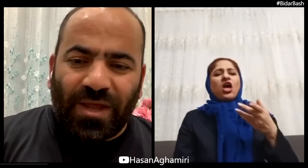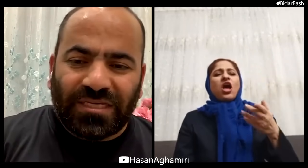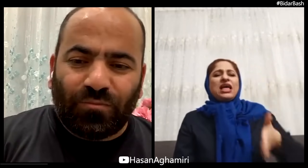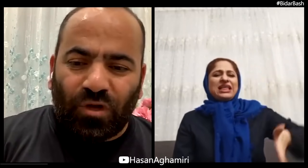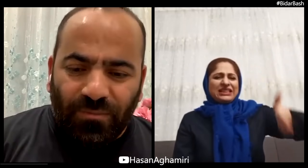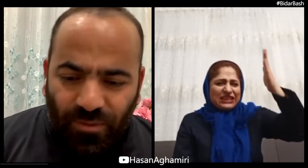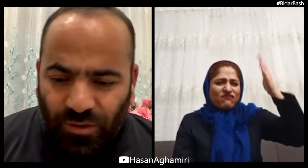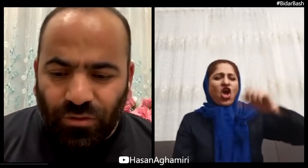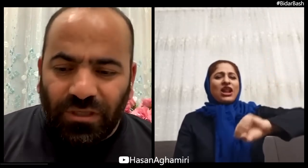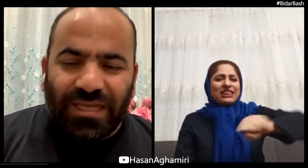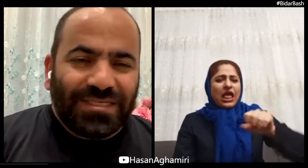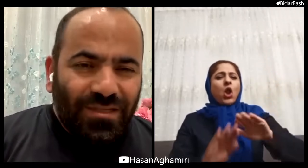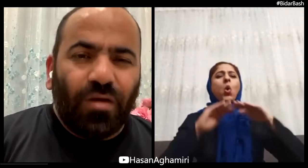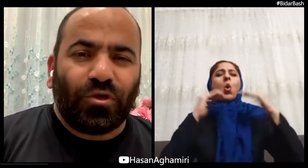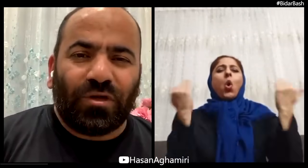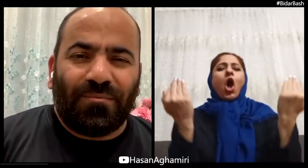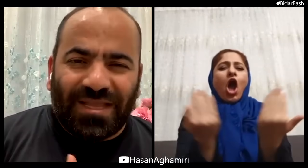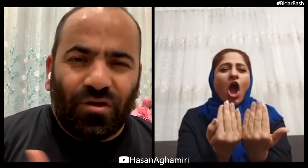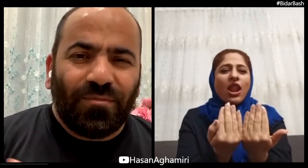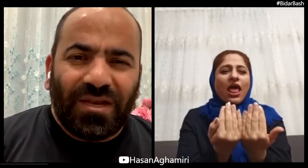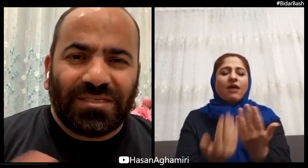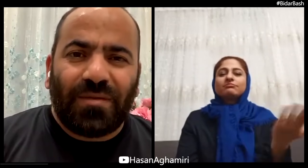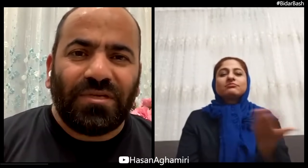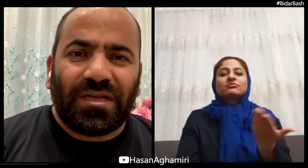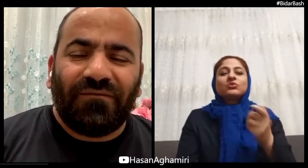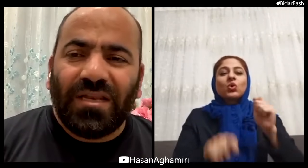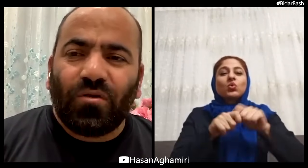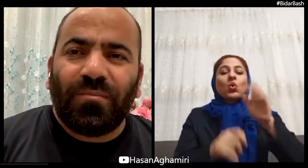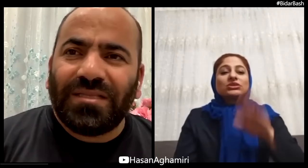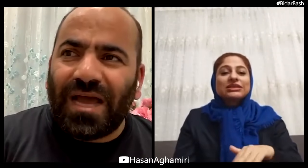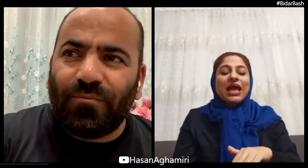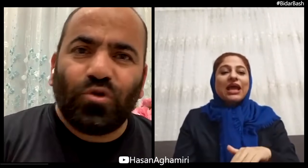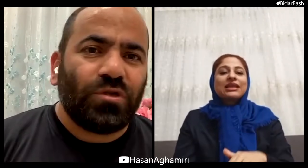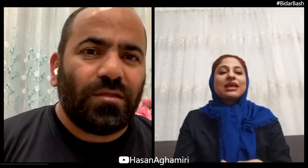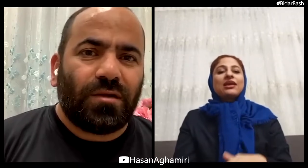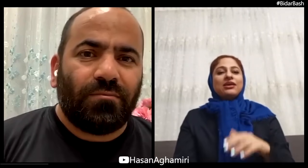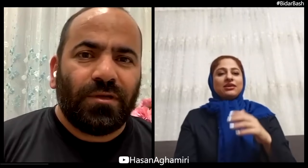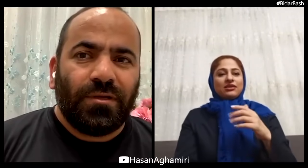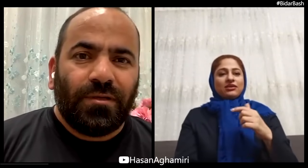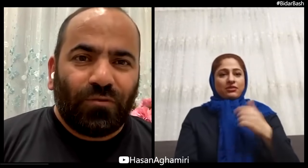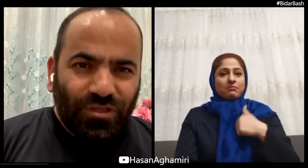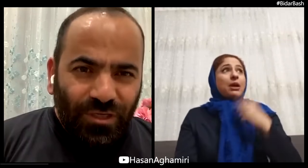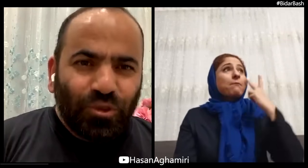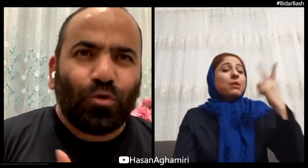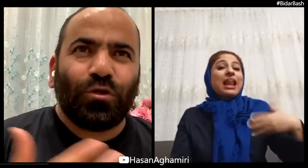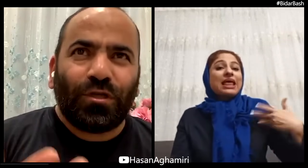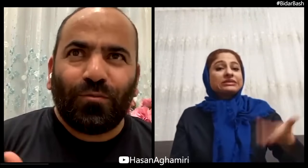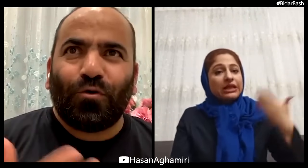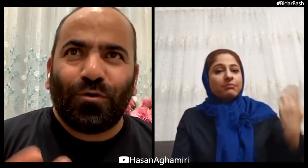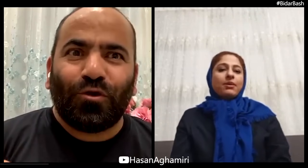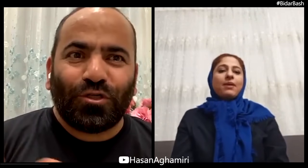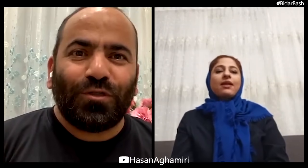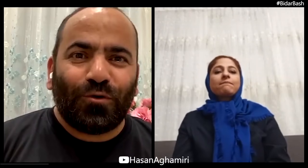که دارم حرکت میکنم اینا منو اصلاح میکنم، بدی های منو از من میگیرم، ولی خب من تحملشو ندارم. میخواد داره پیش خدا،